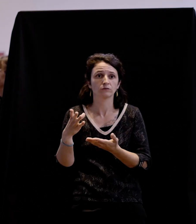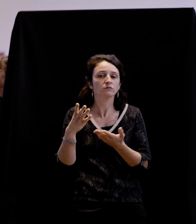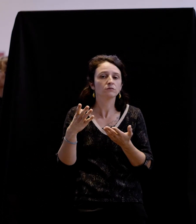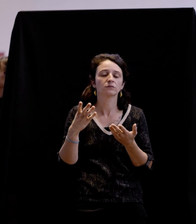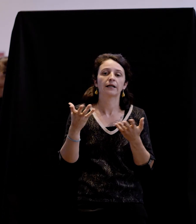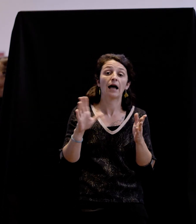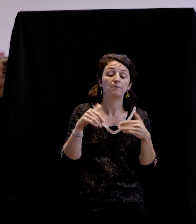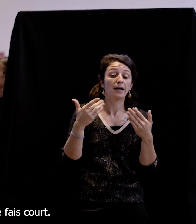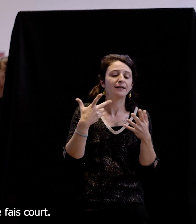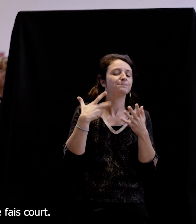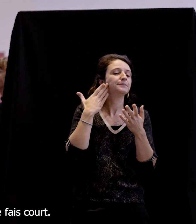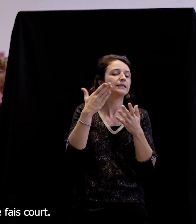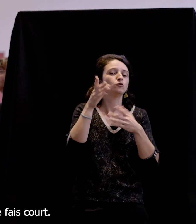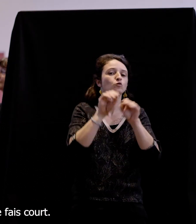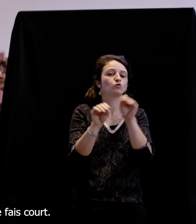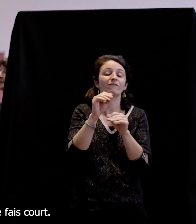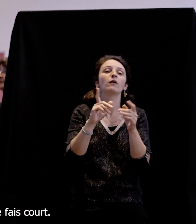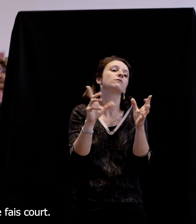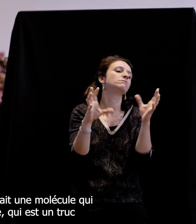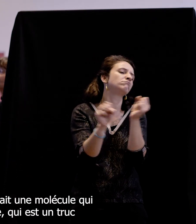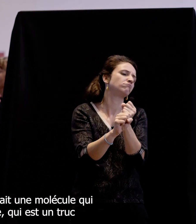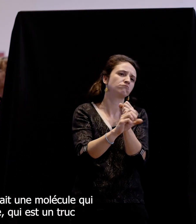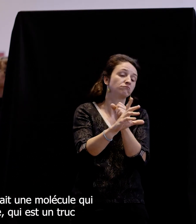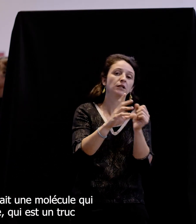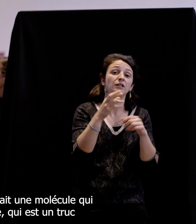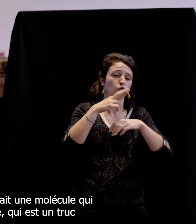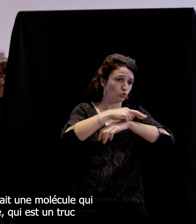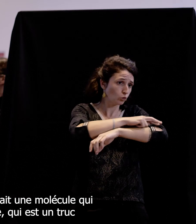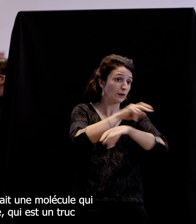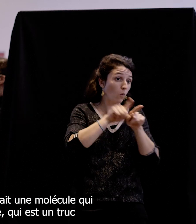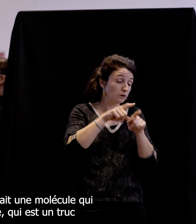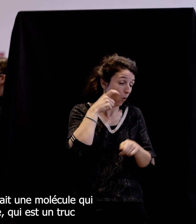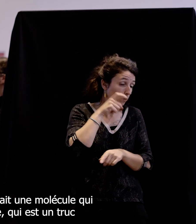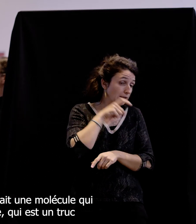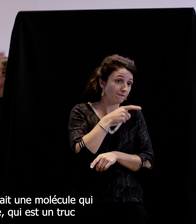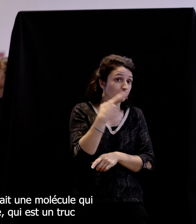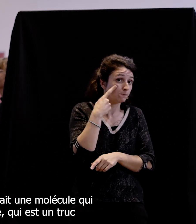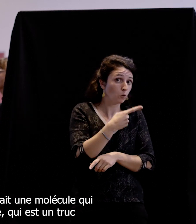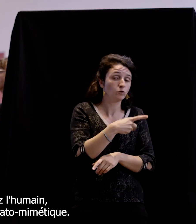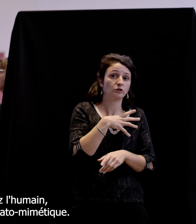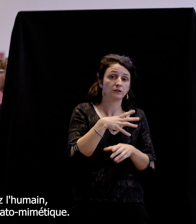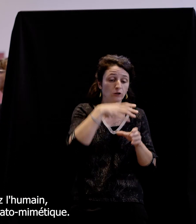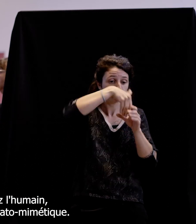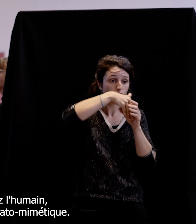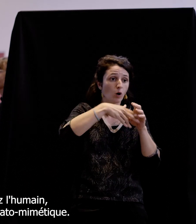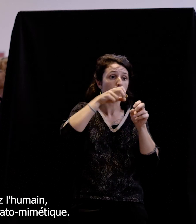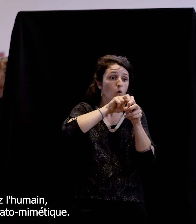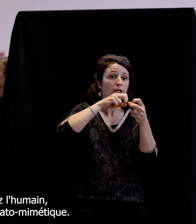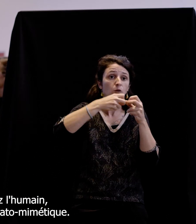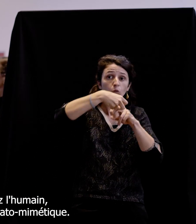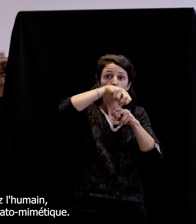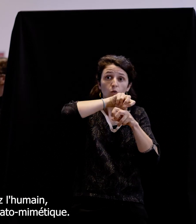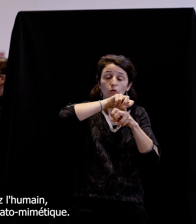parce que bref, je vous le fais court, ils ont montré qu'il y avait une molécule qui s'appelle l'éphédrine, qui est un truc qui existe, hein, chez